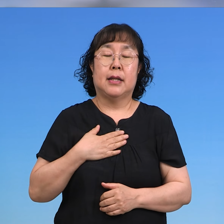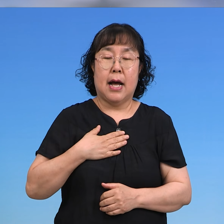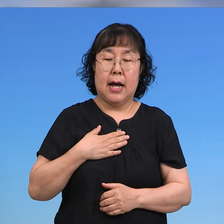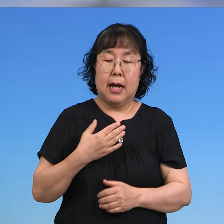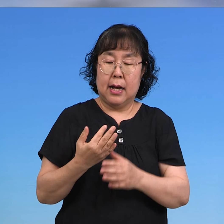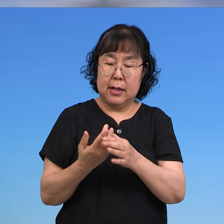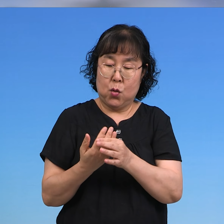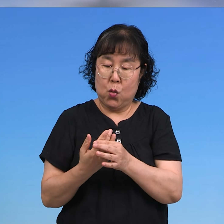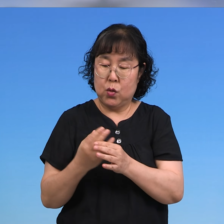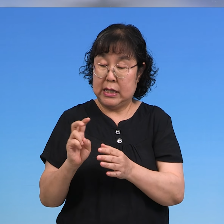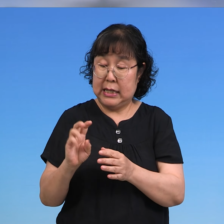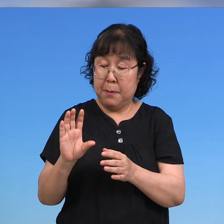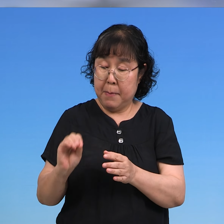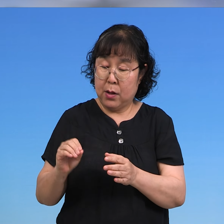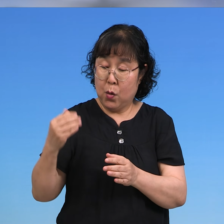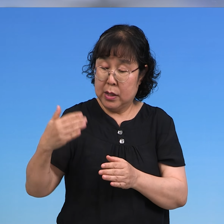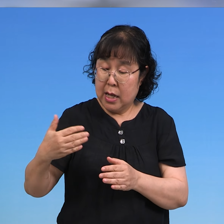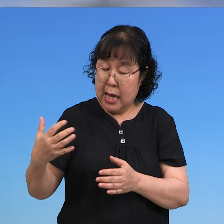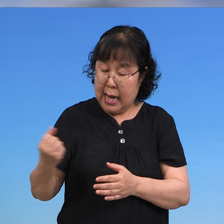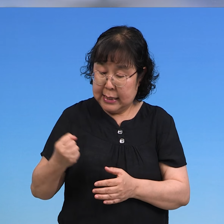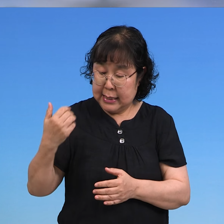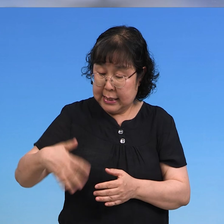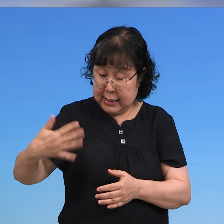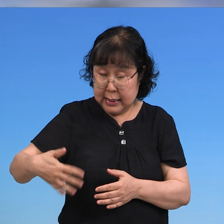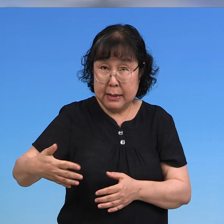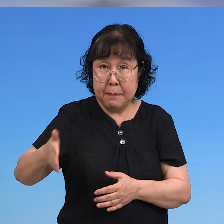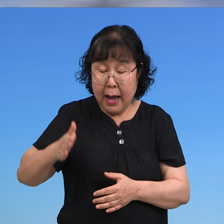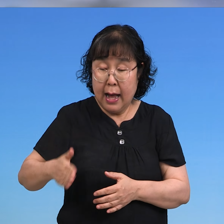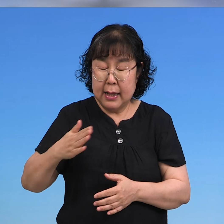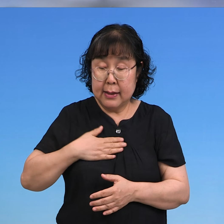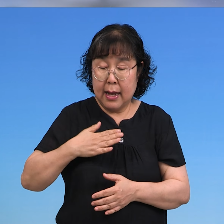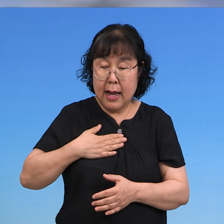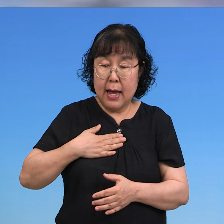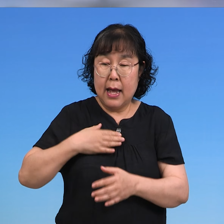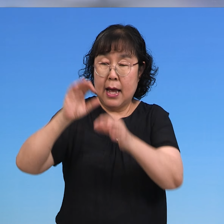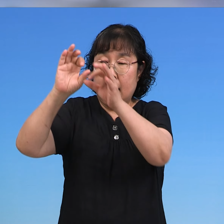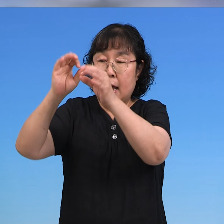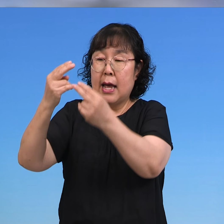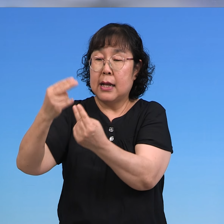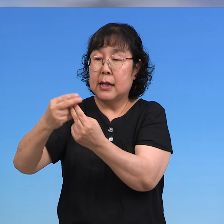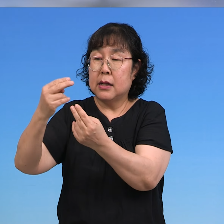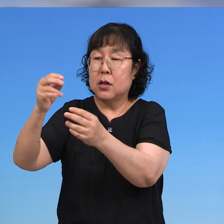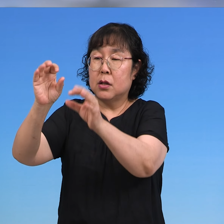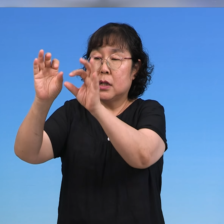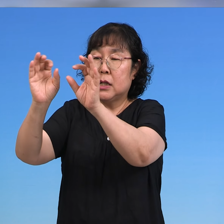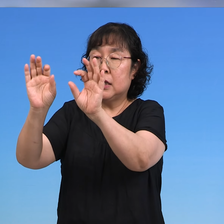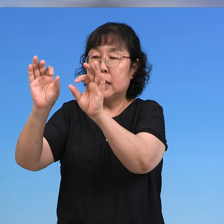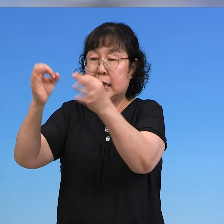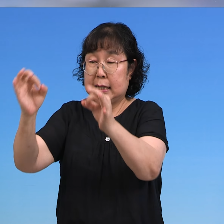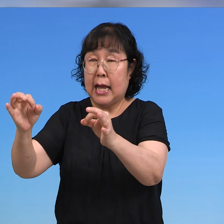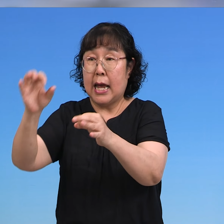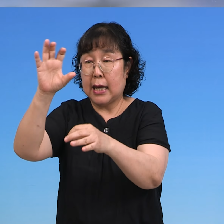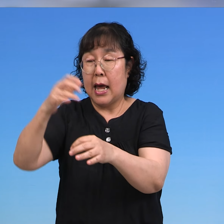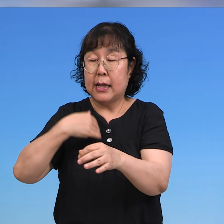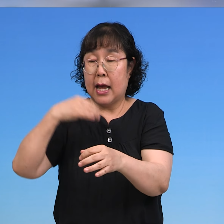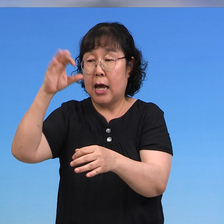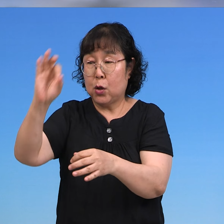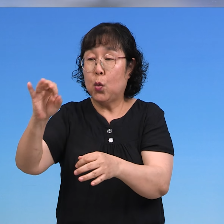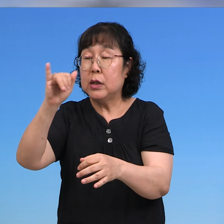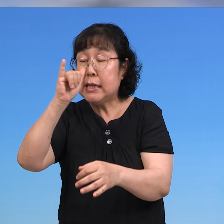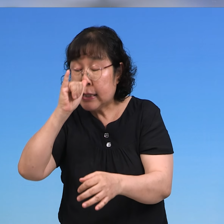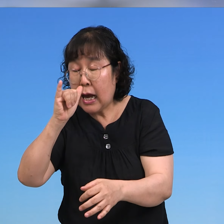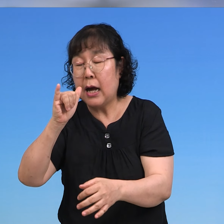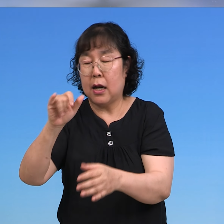쥐어 있지만 믿음은 바라는 것들의 실상이 보지 못하는 것들의 증거예요. 왜? 난 우리 아빠를 믿으니까.